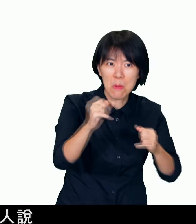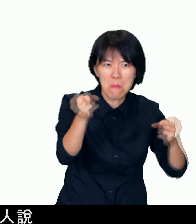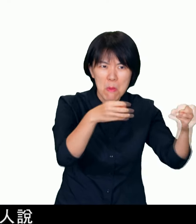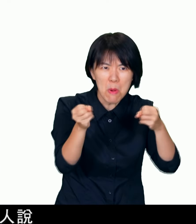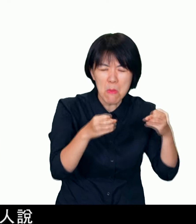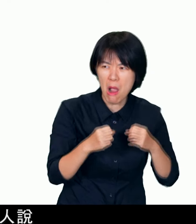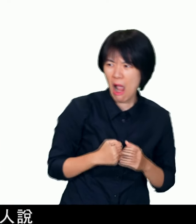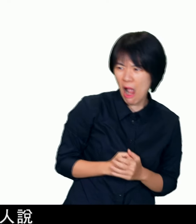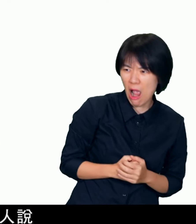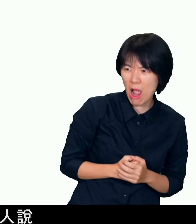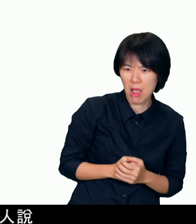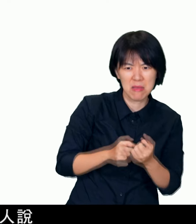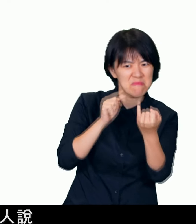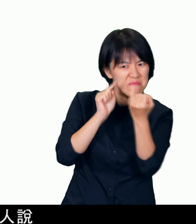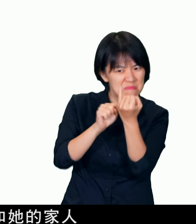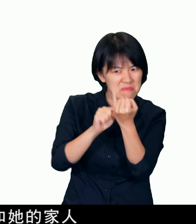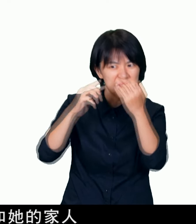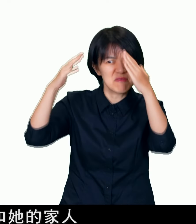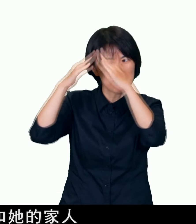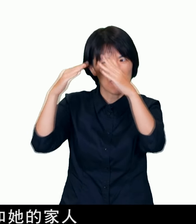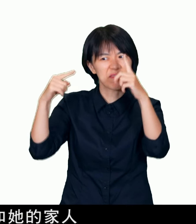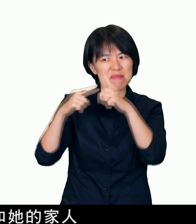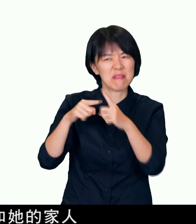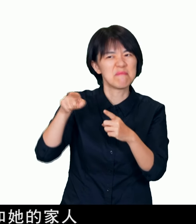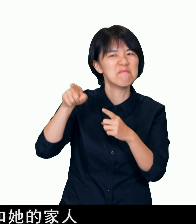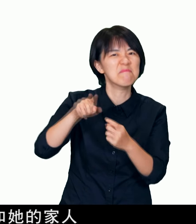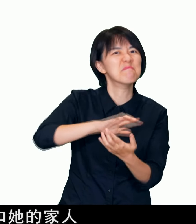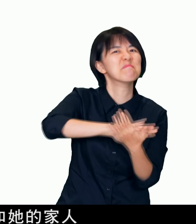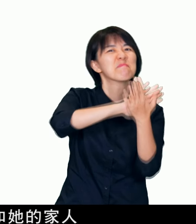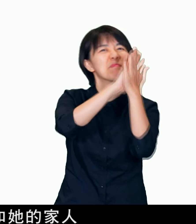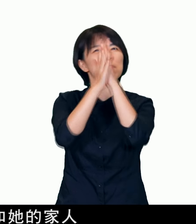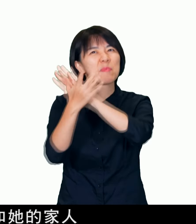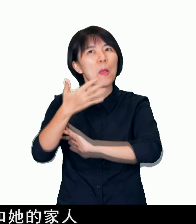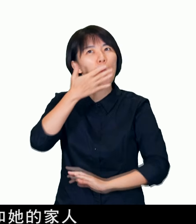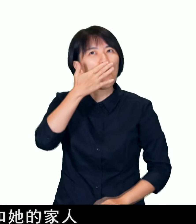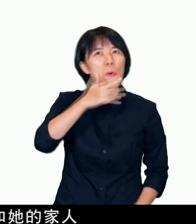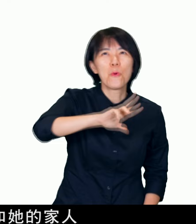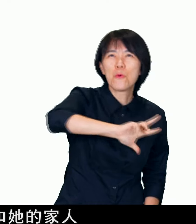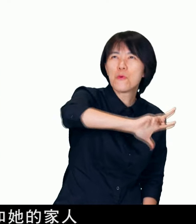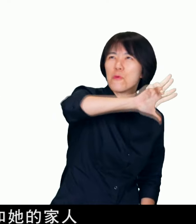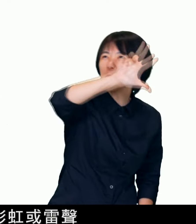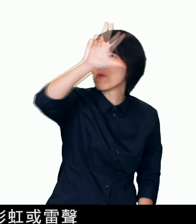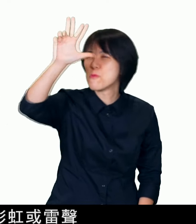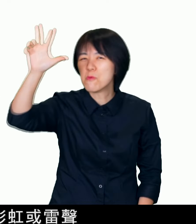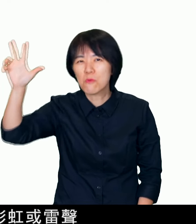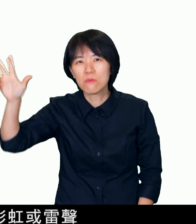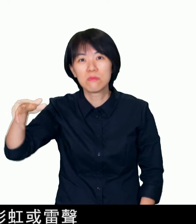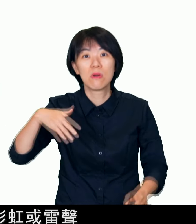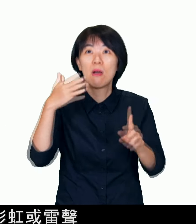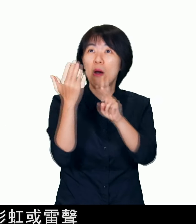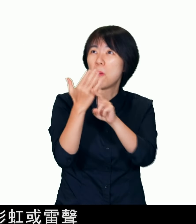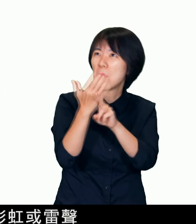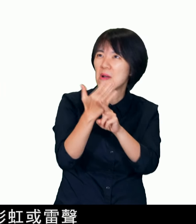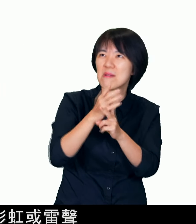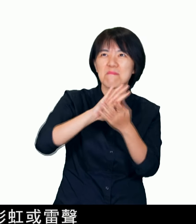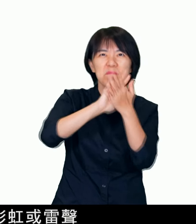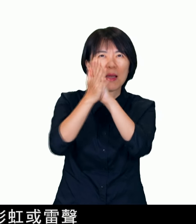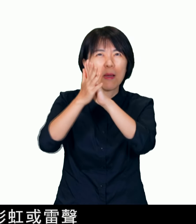有人说，后来他和他的家人幻化为彩虹或雷